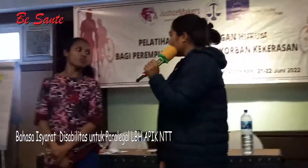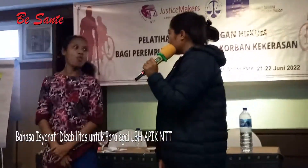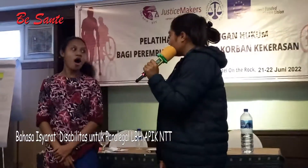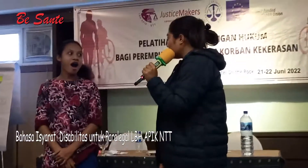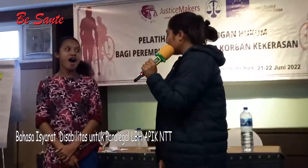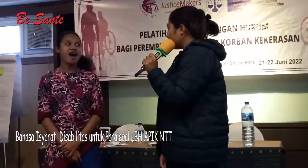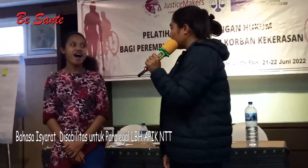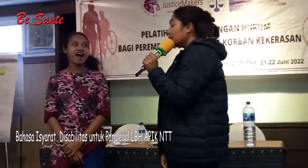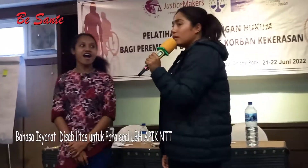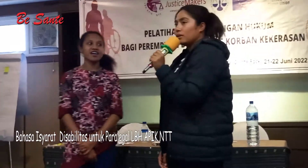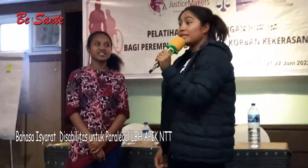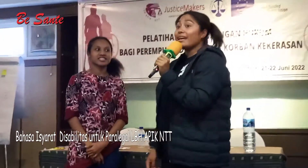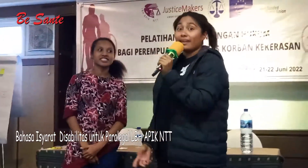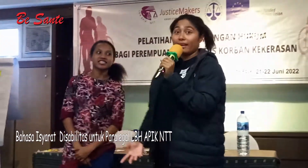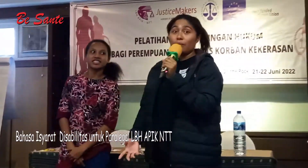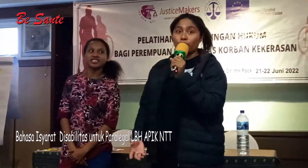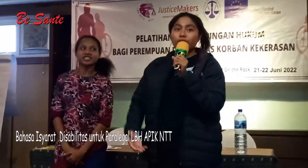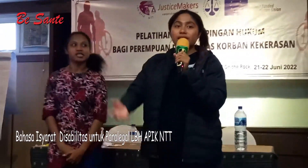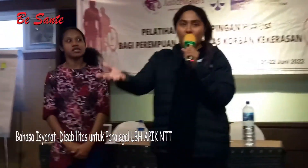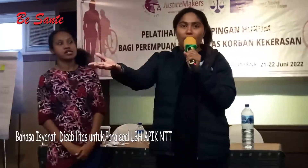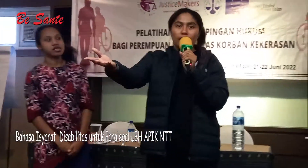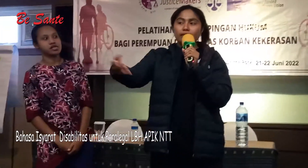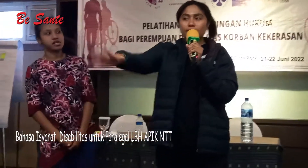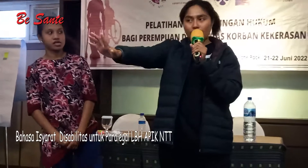dia. Dia yang kayak kamu. Iya. Iya.